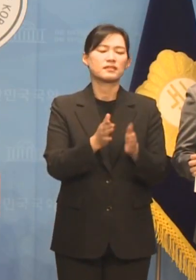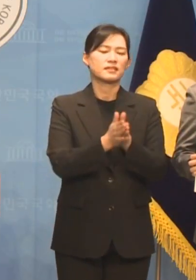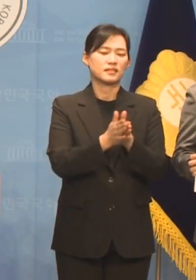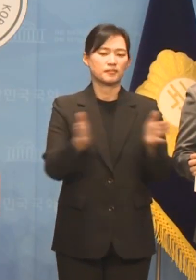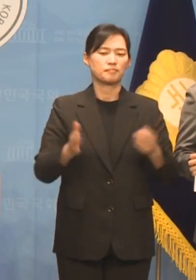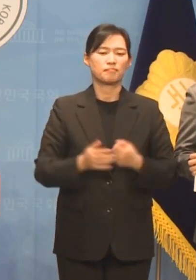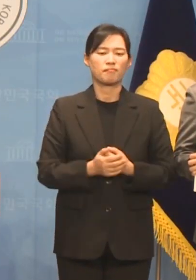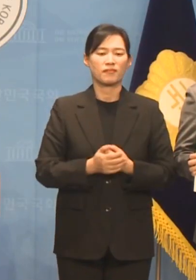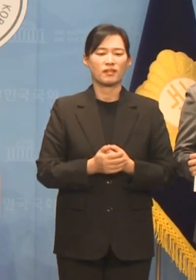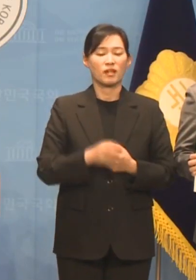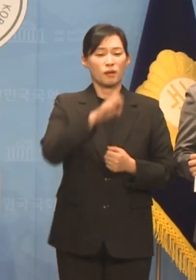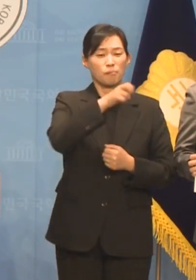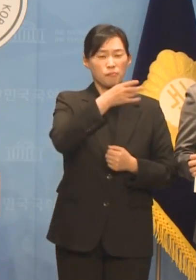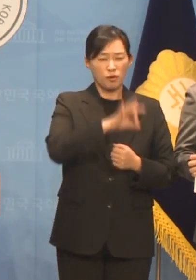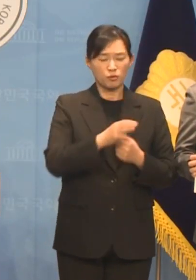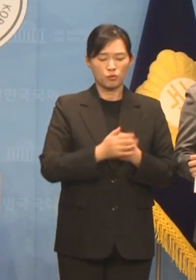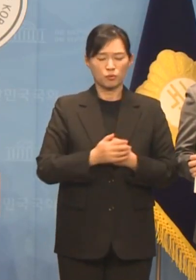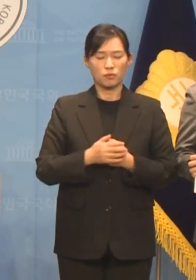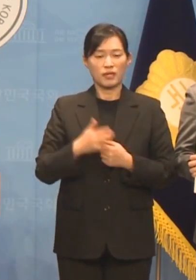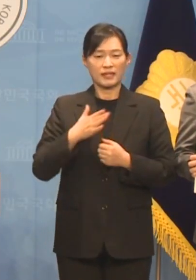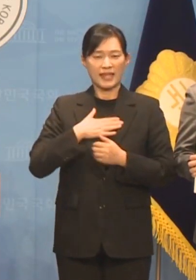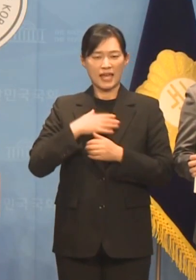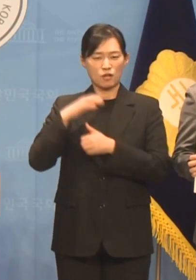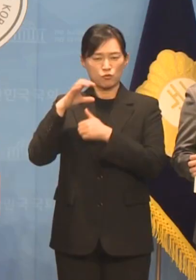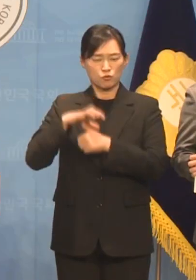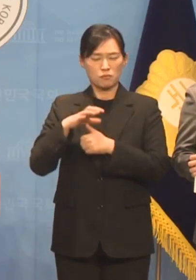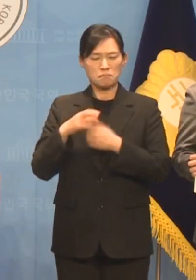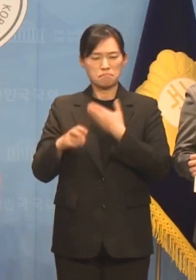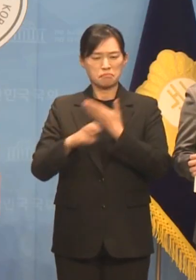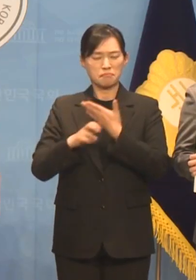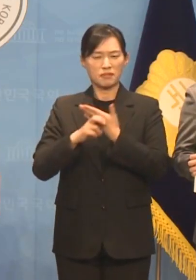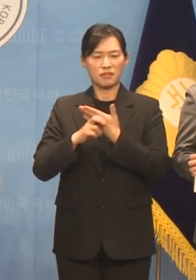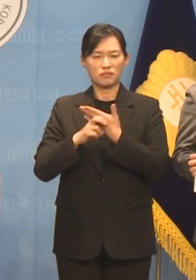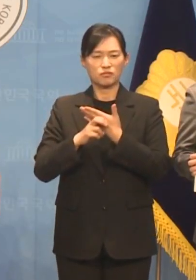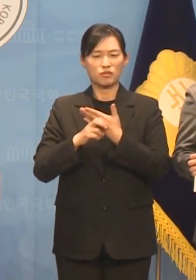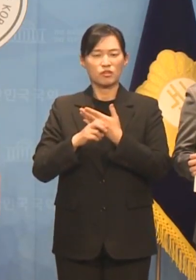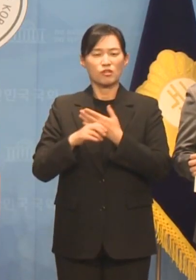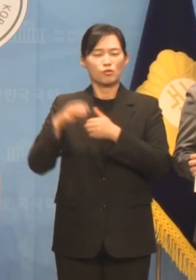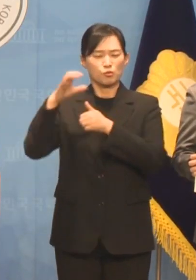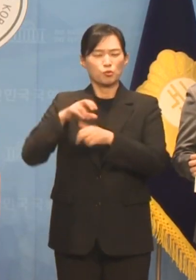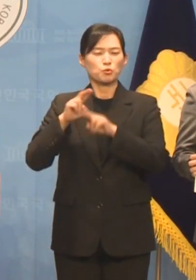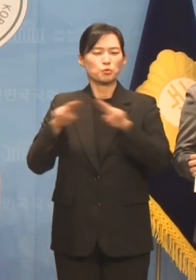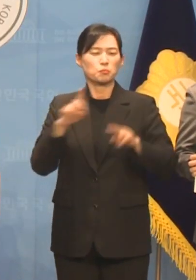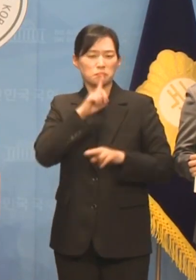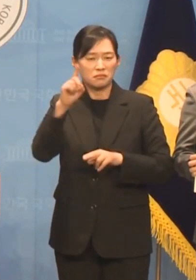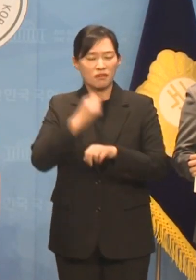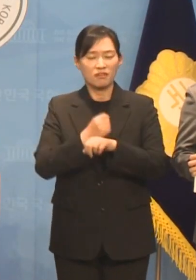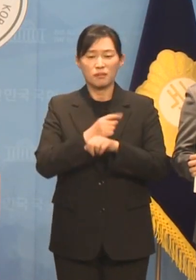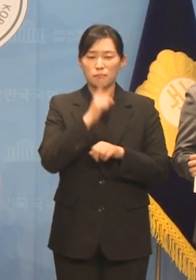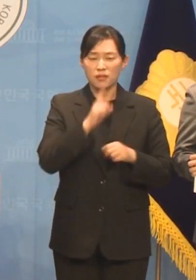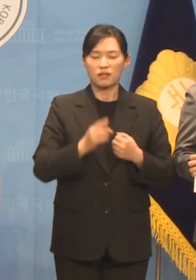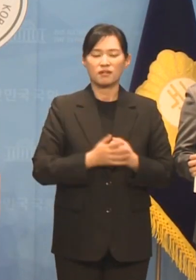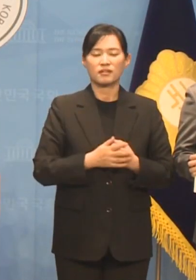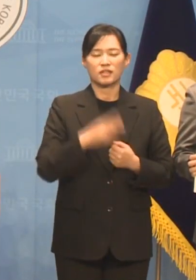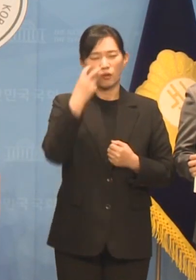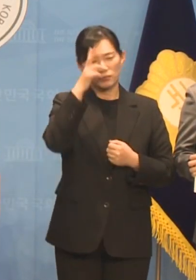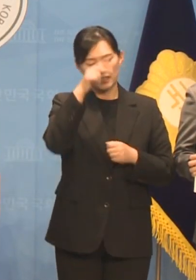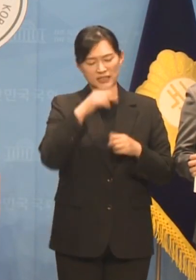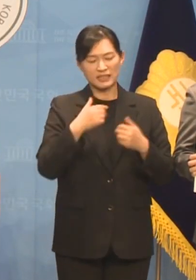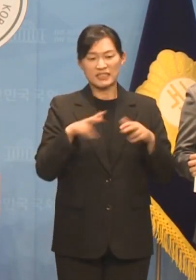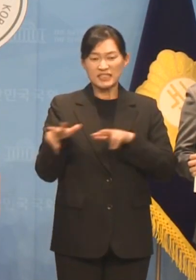시작되었다. 명태균도 자신의 구금이 입법하다며 구속 취소를 신청한다고 한다. 검찰의